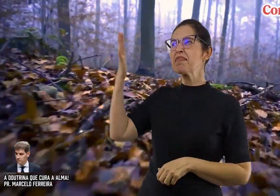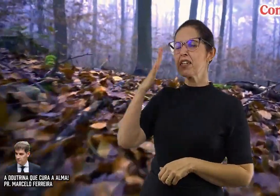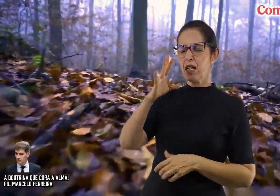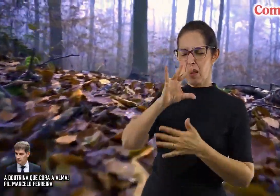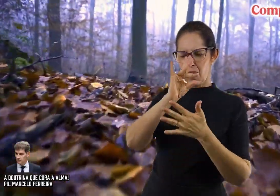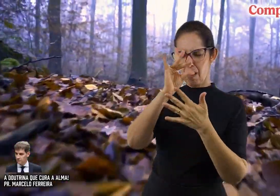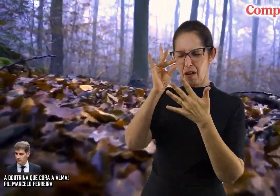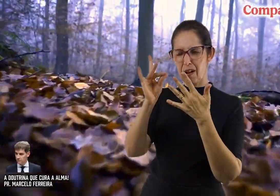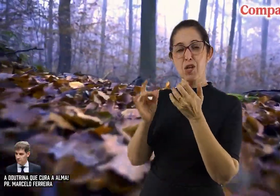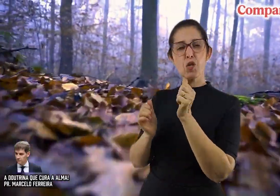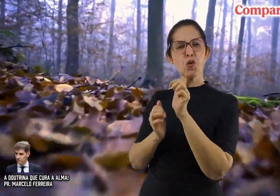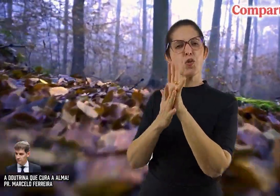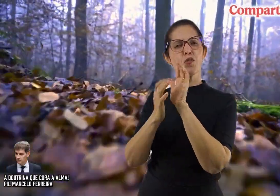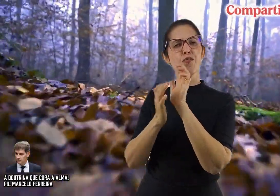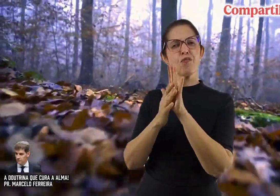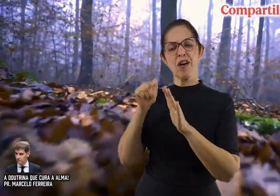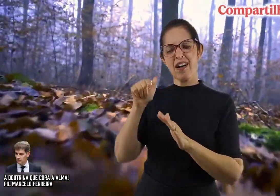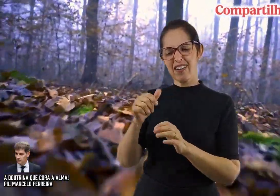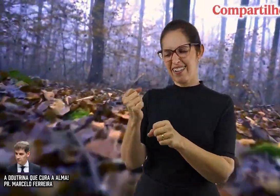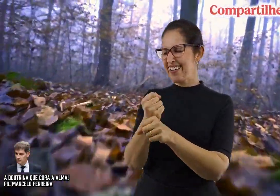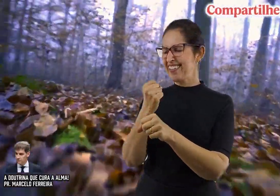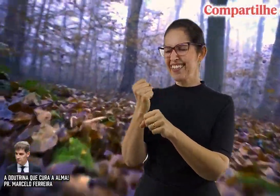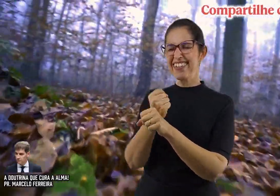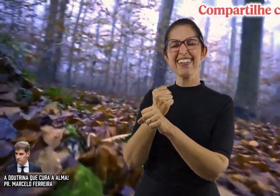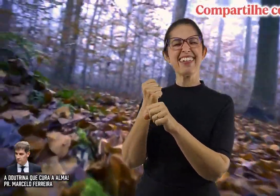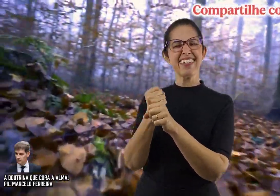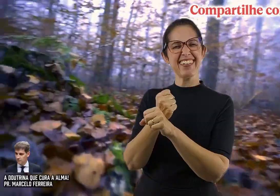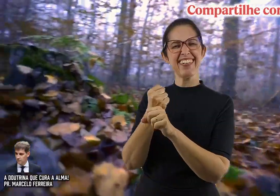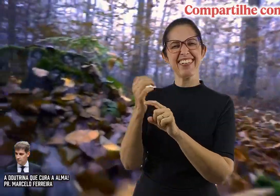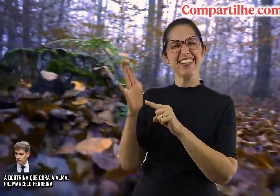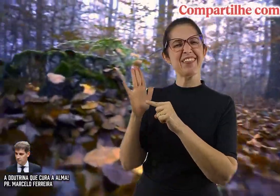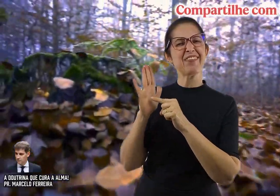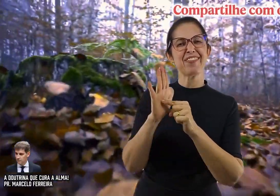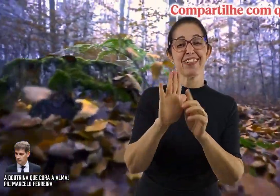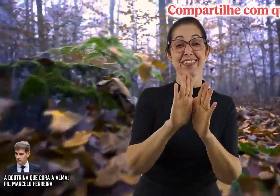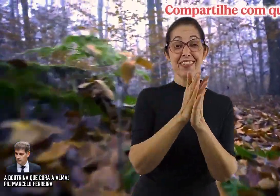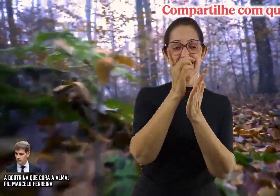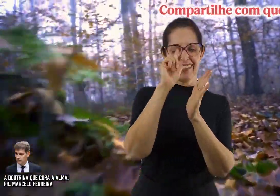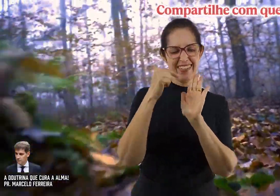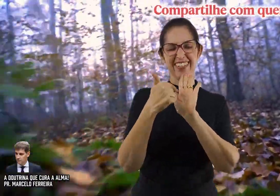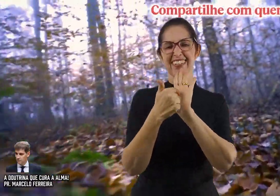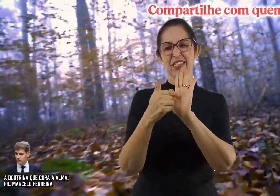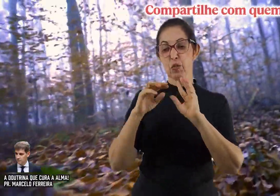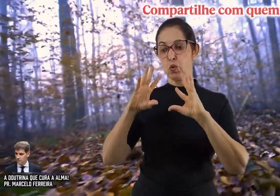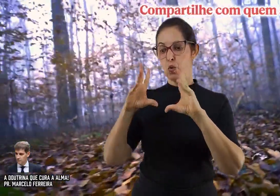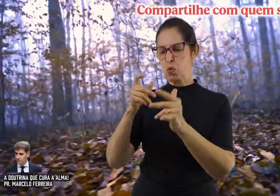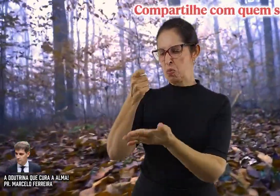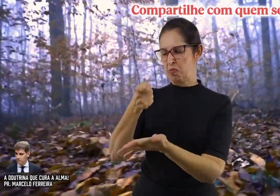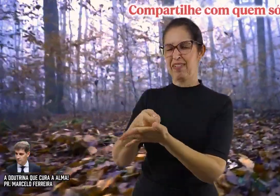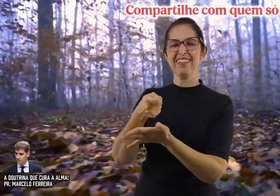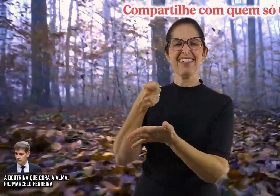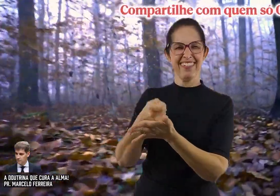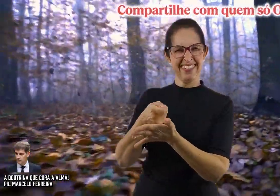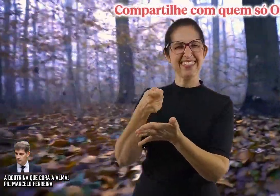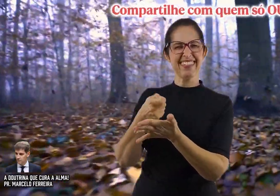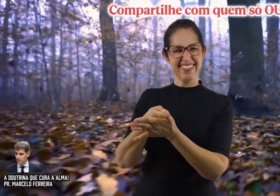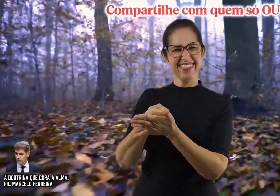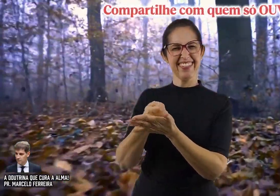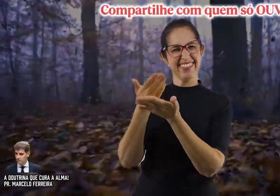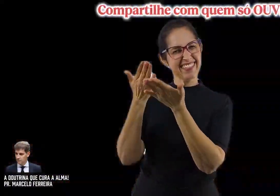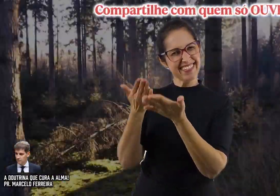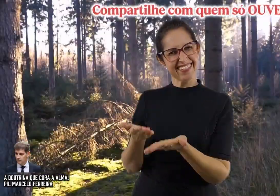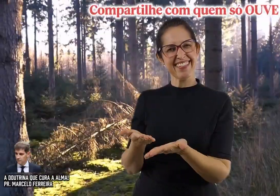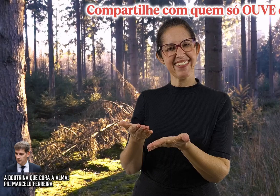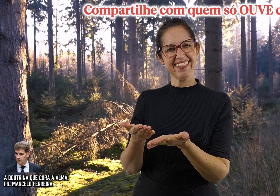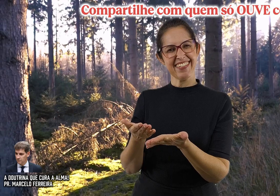aqui. Louvor está aqui. Essa obra é a obra da palavra de Deus. Essa obra é a obra